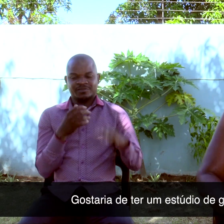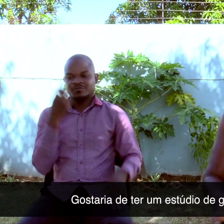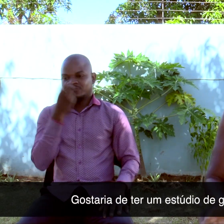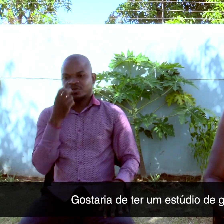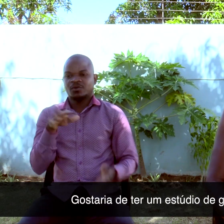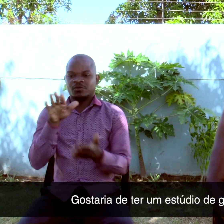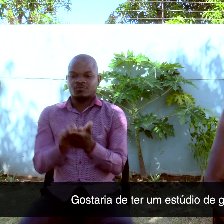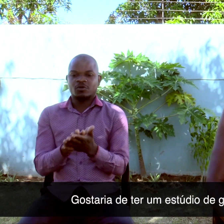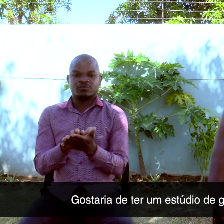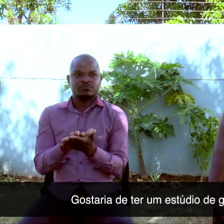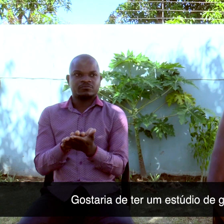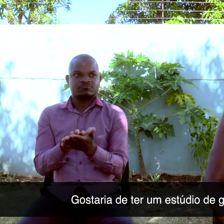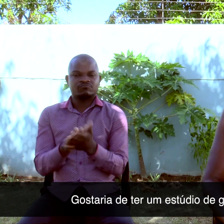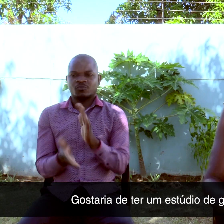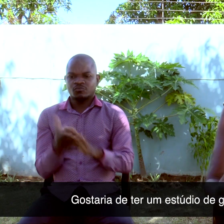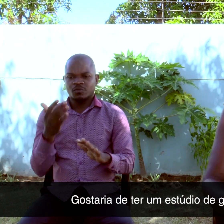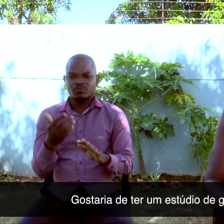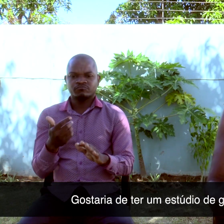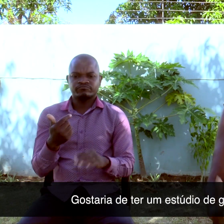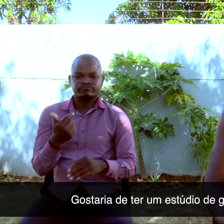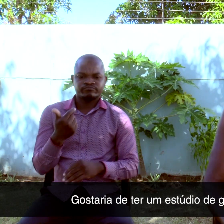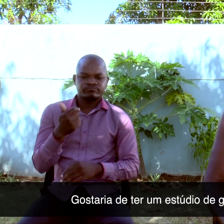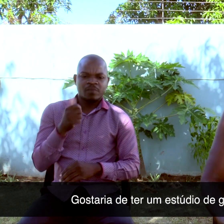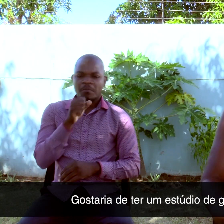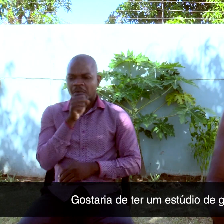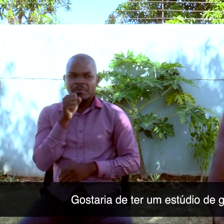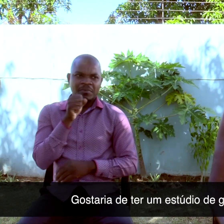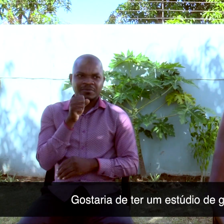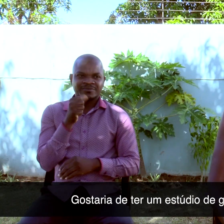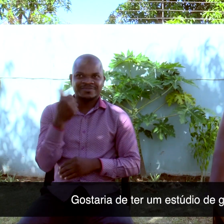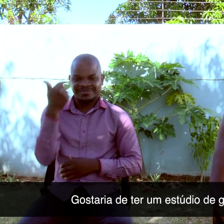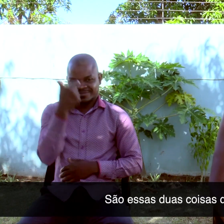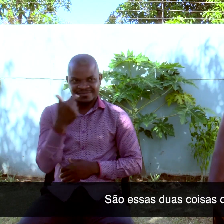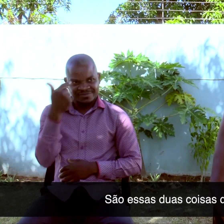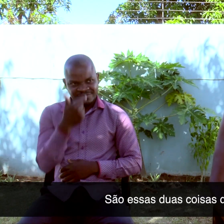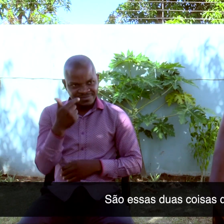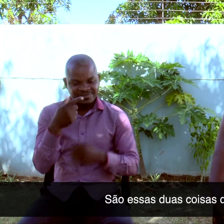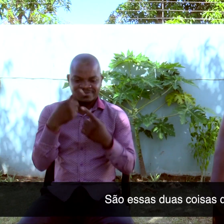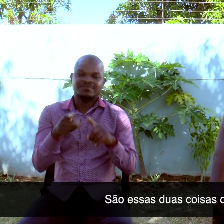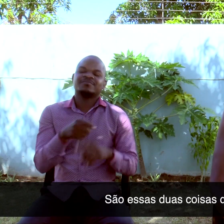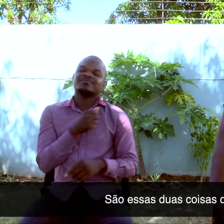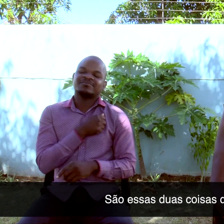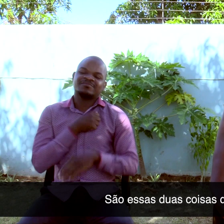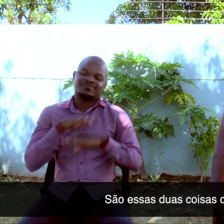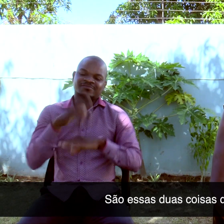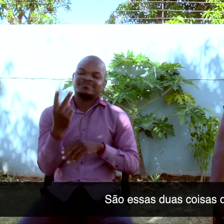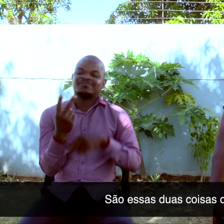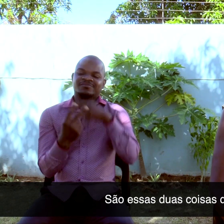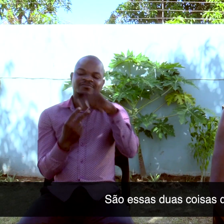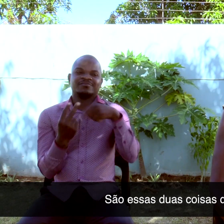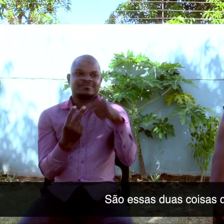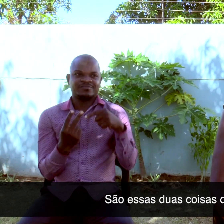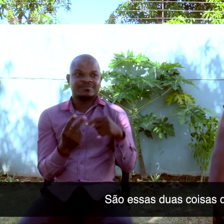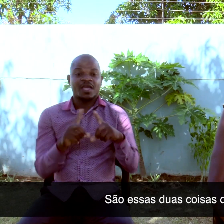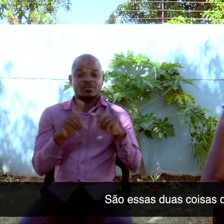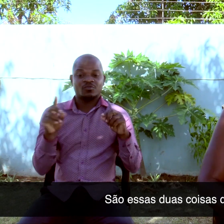gravar música e tudo. São essas duas coisas que ele gosta. A